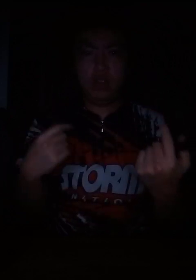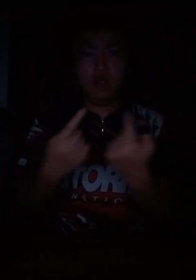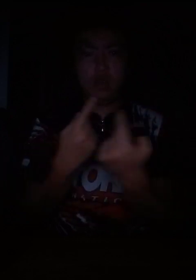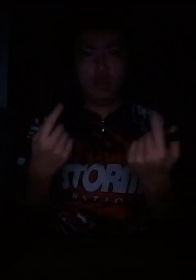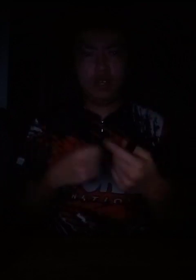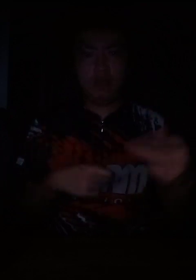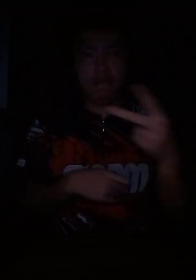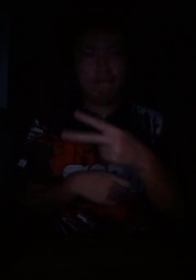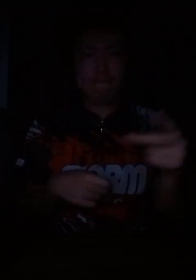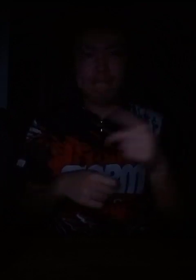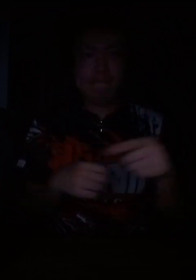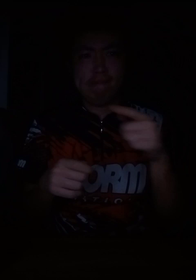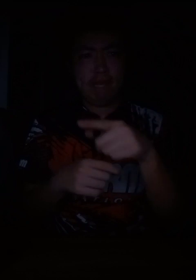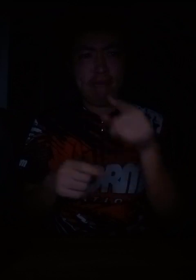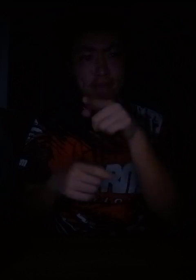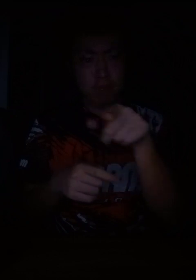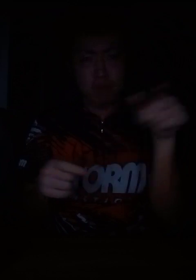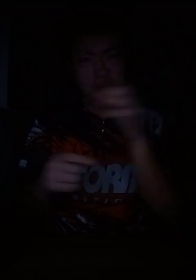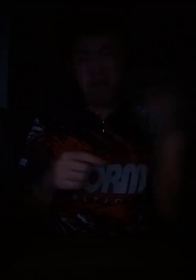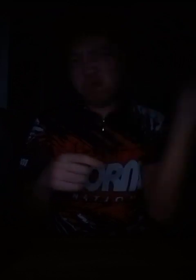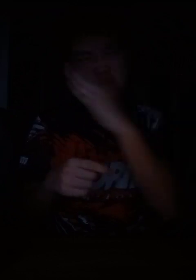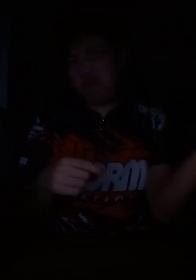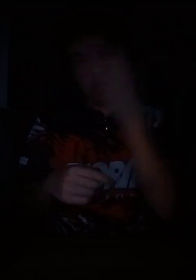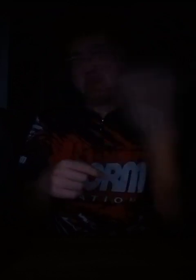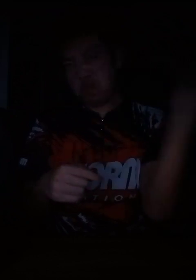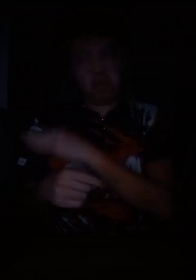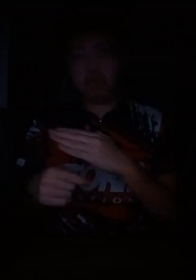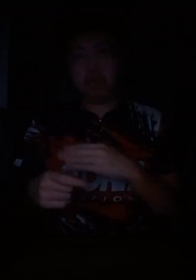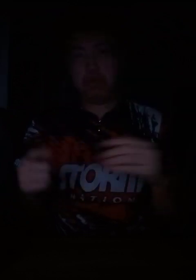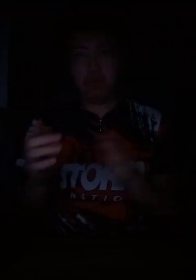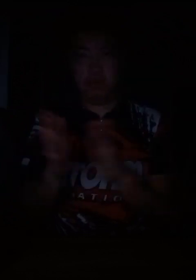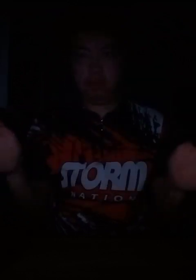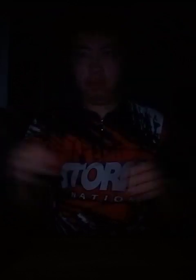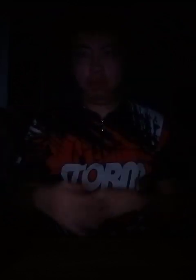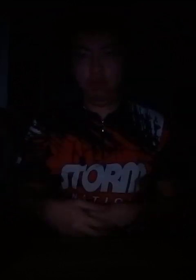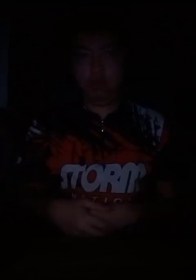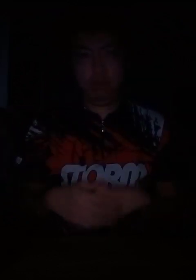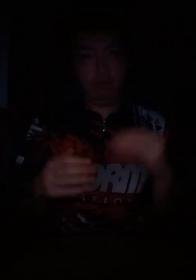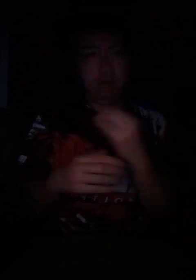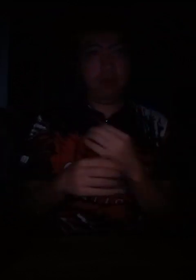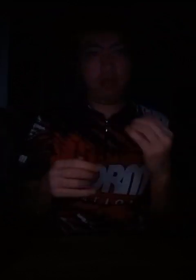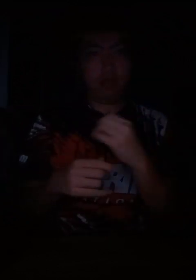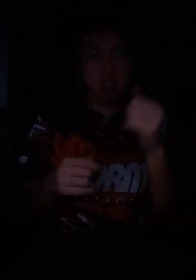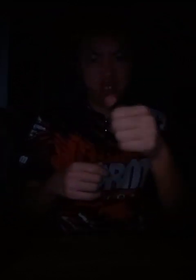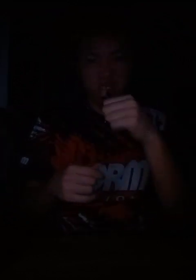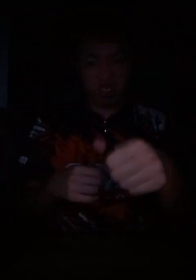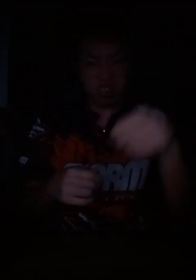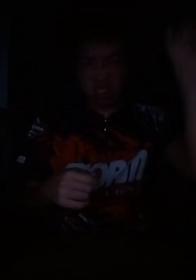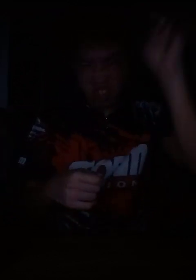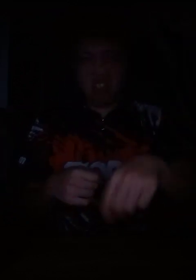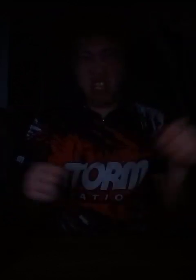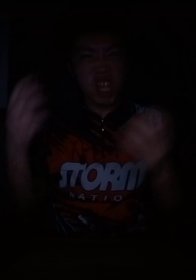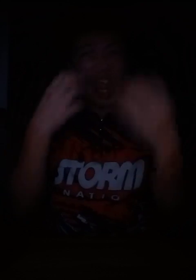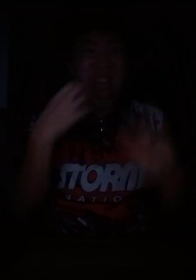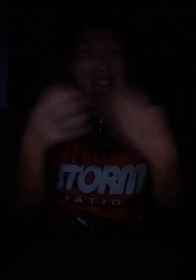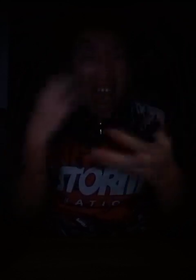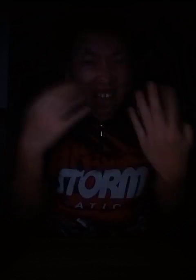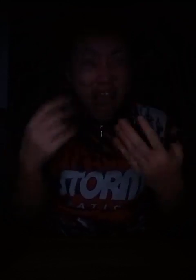여성이 갑자기 기사 쪽으로 와 뺨을 때리면서 사건은 시작됐습니다. 기사에게 교통카드를 던지고 고함도 지르기 시작했는데요.